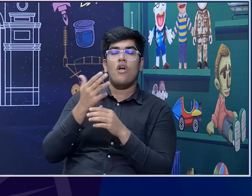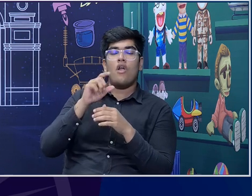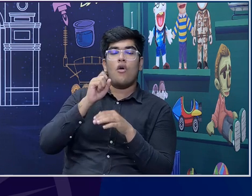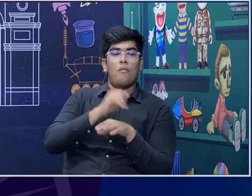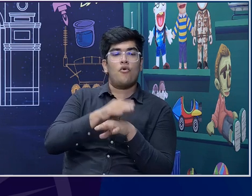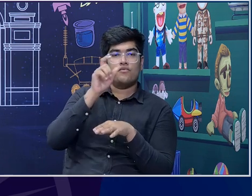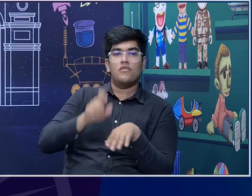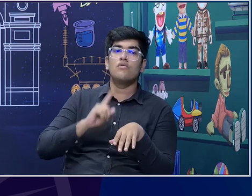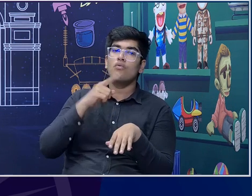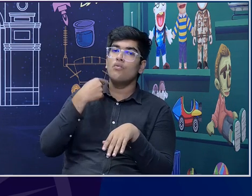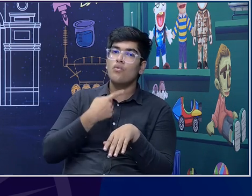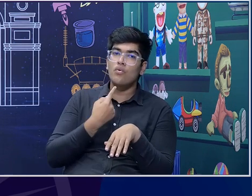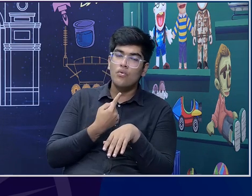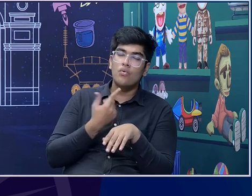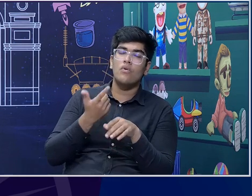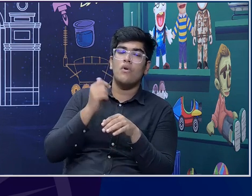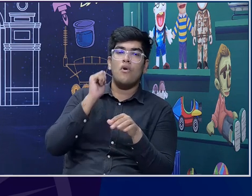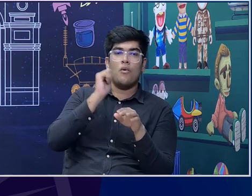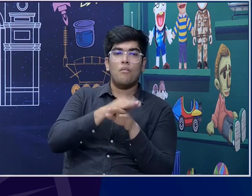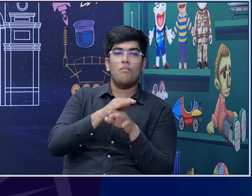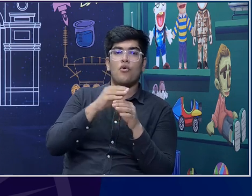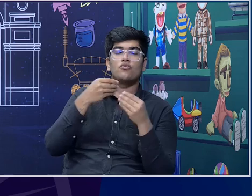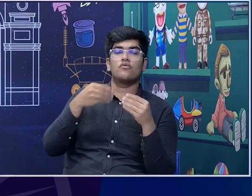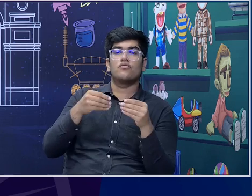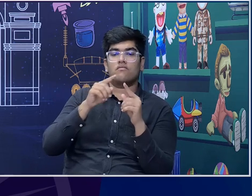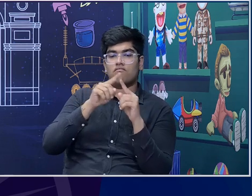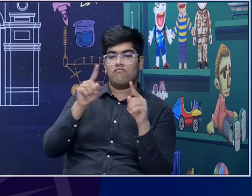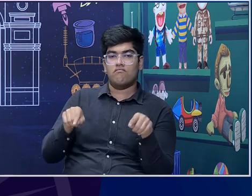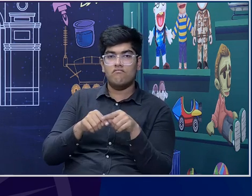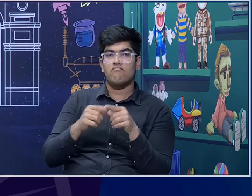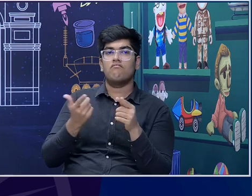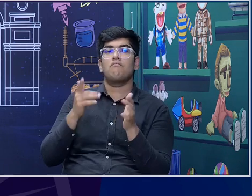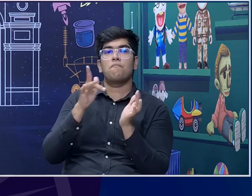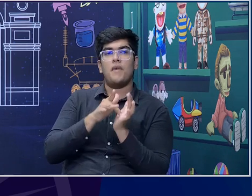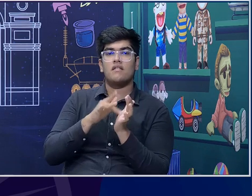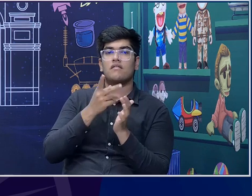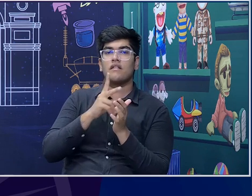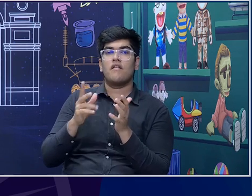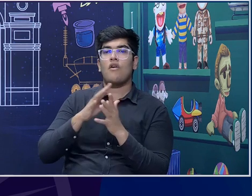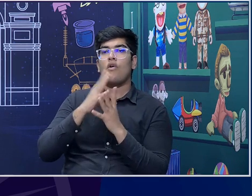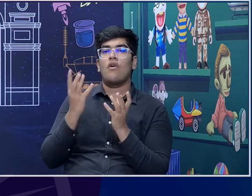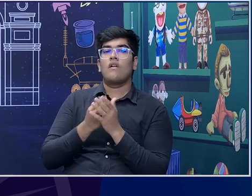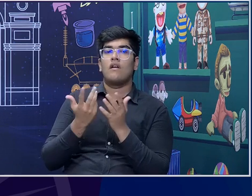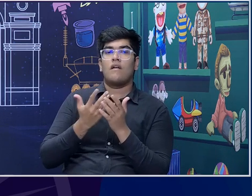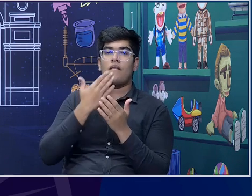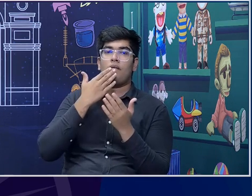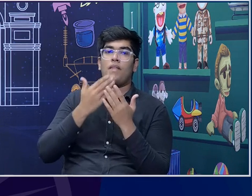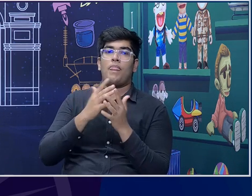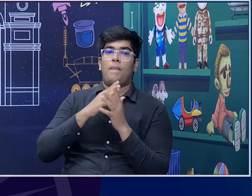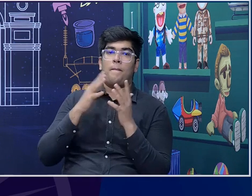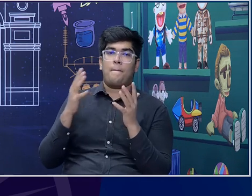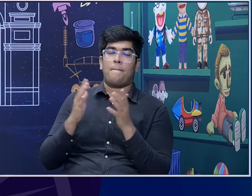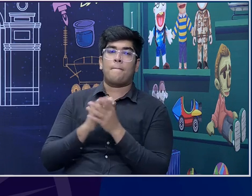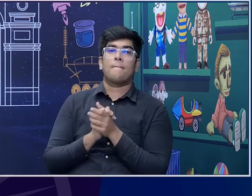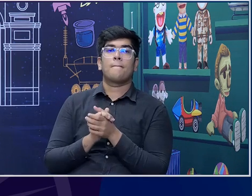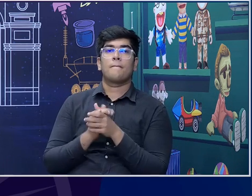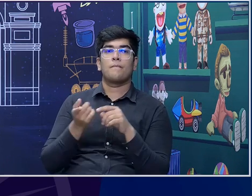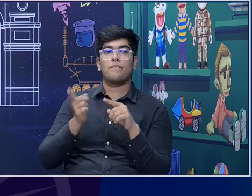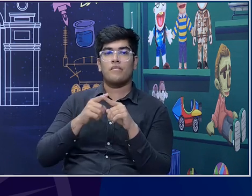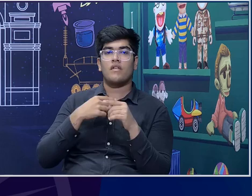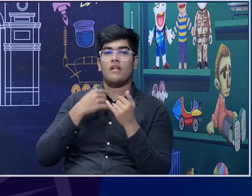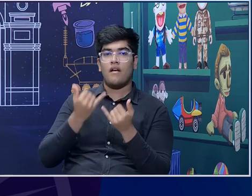डाक घर क्या होते हैं मैं बहुत ही रोचक थी जानकारी आपका बहुत-बहुत शुक्रिया और हम